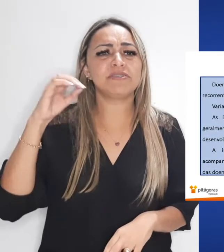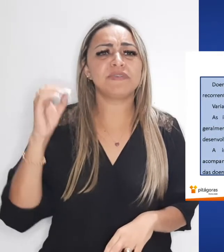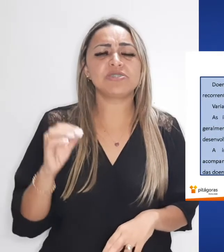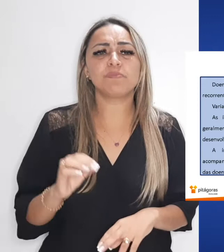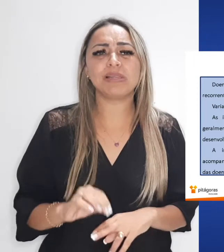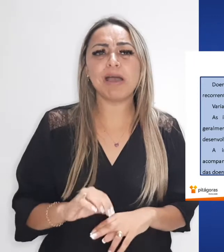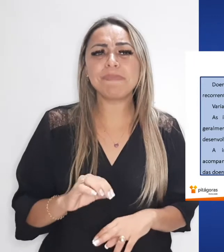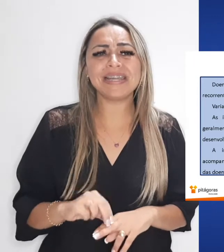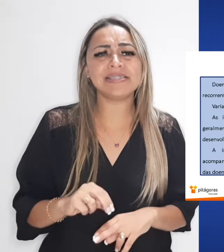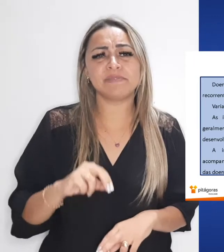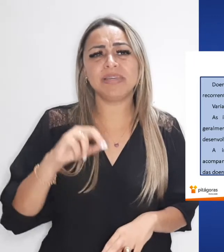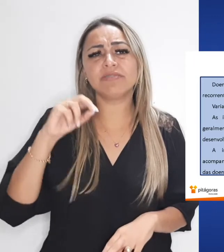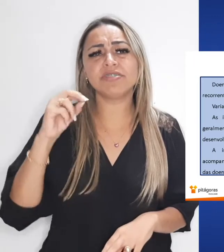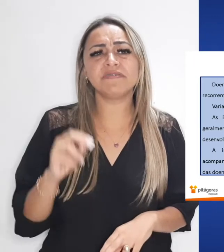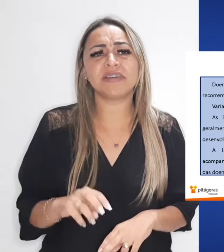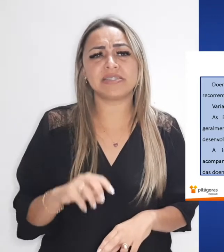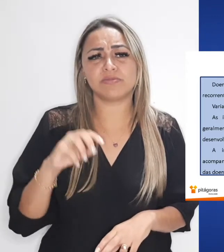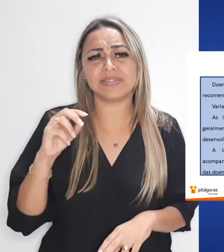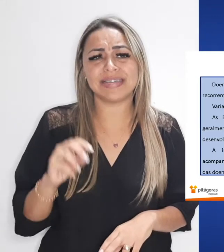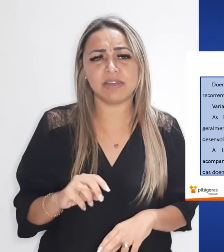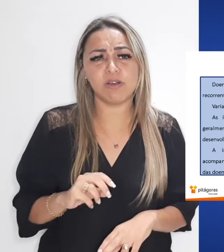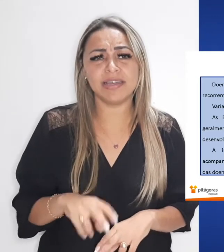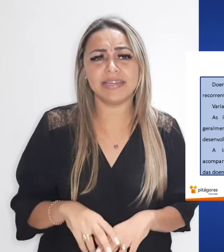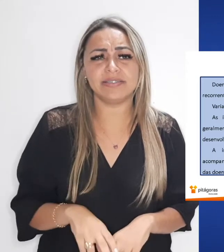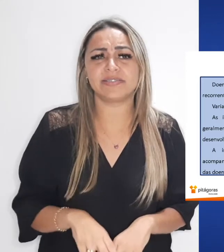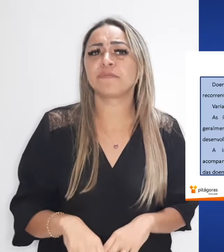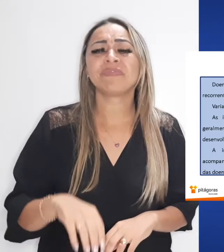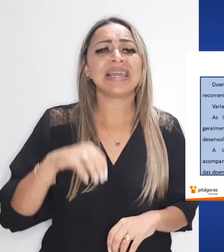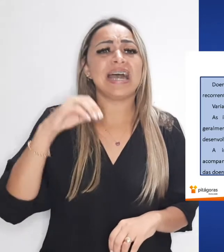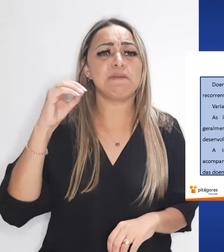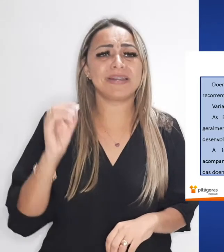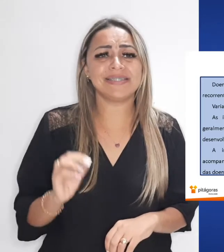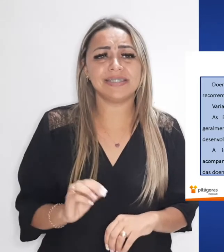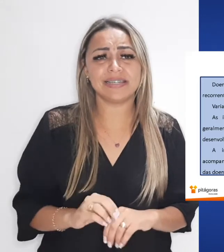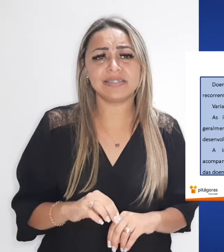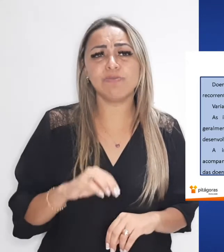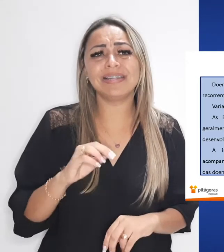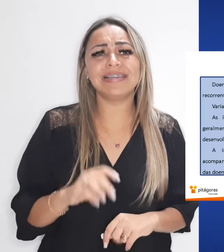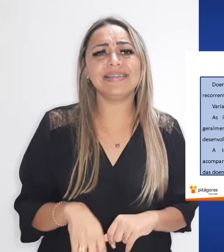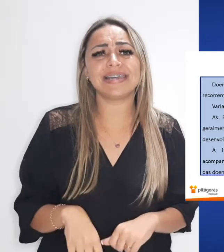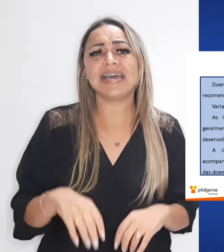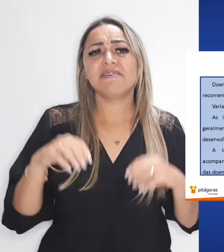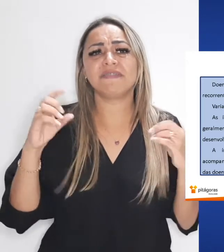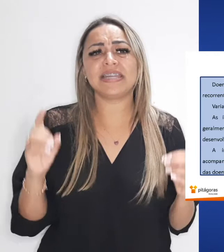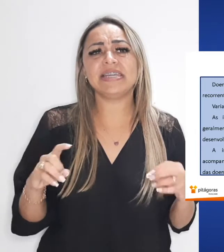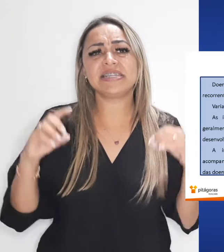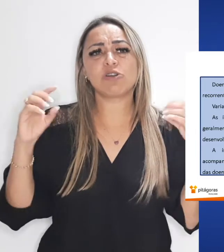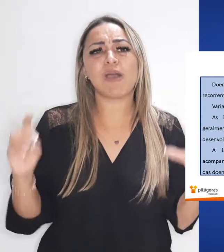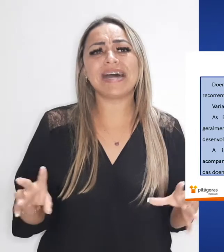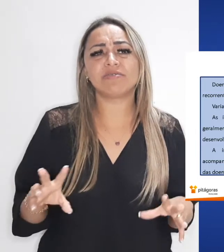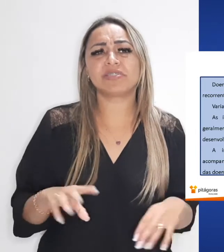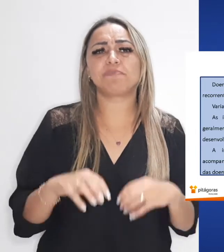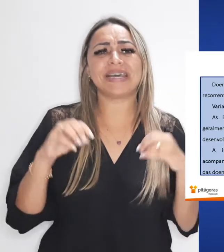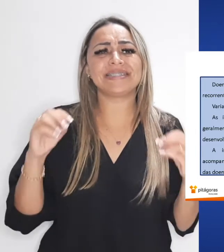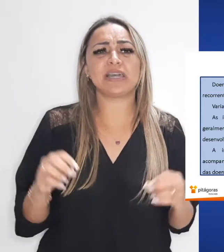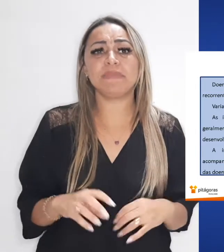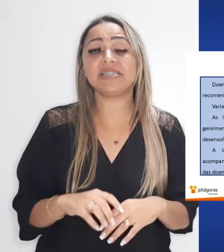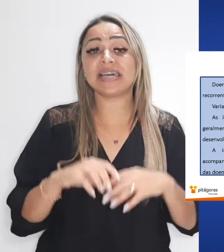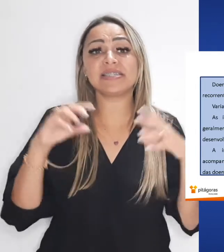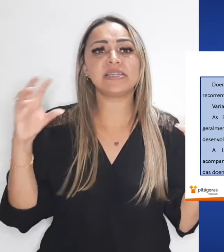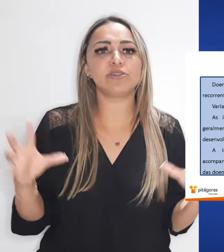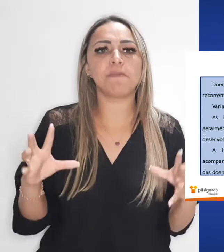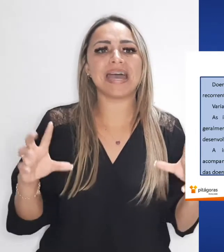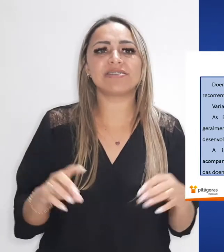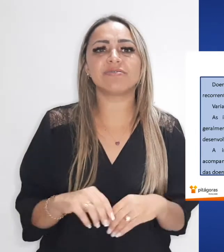se manifestam pelo aparecimento de infecções recorrentes. A apresentação clínica varia de quadros